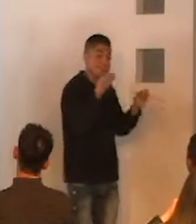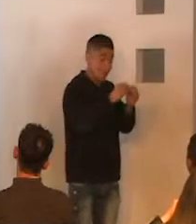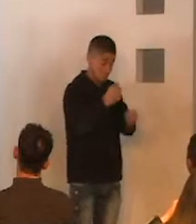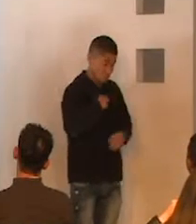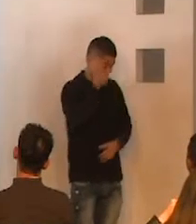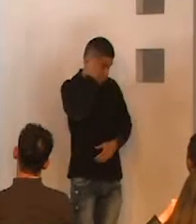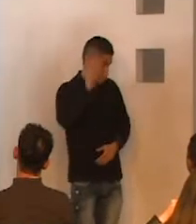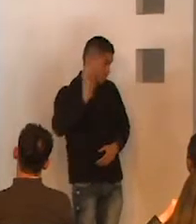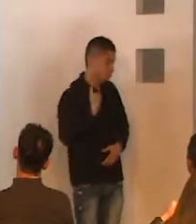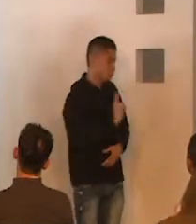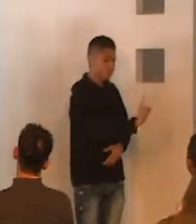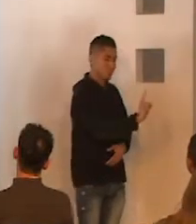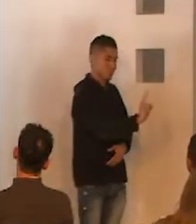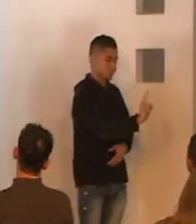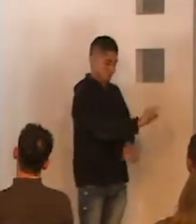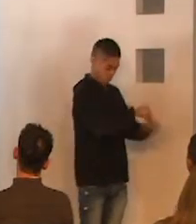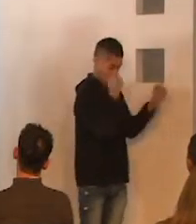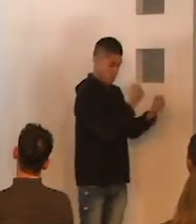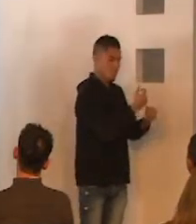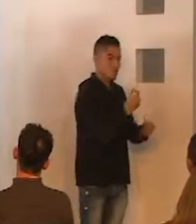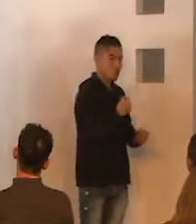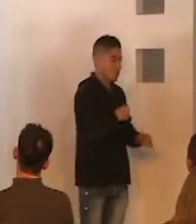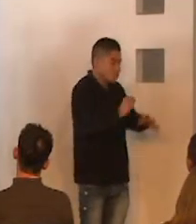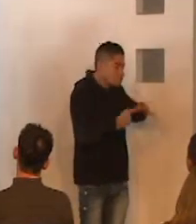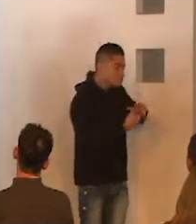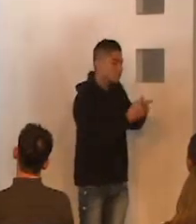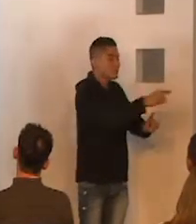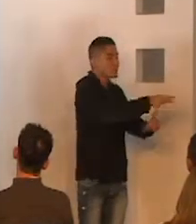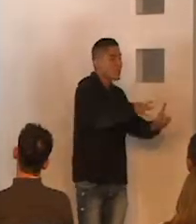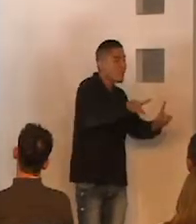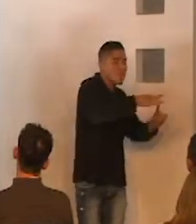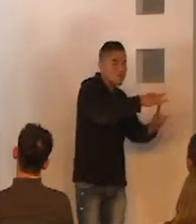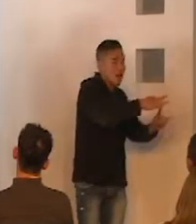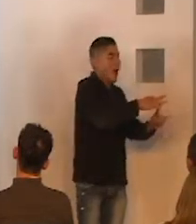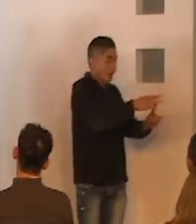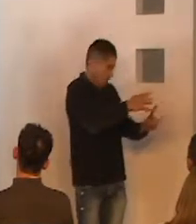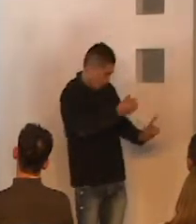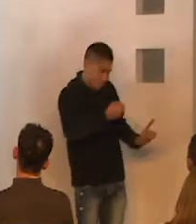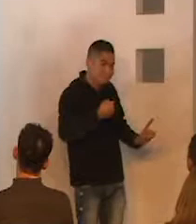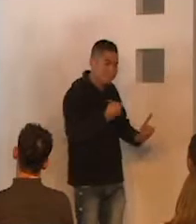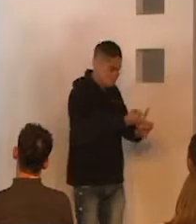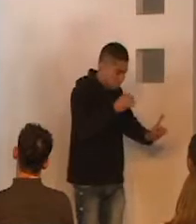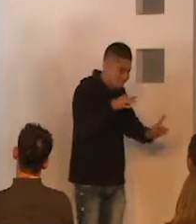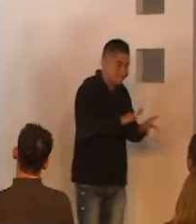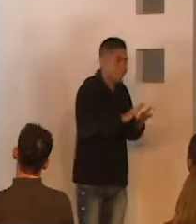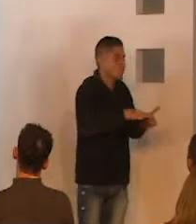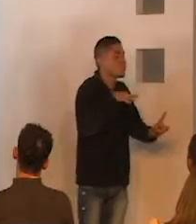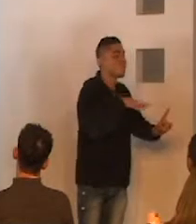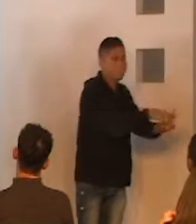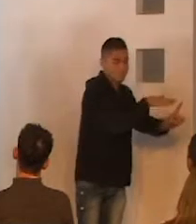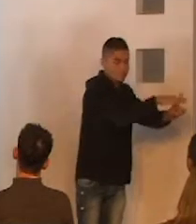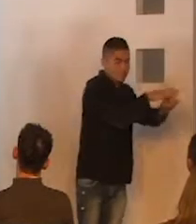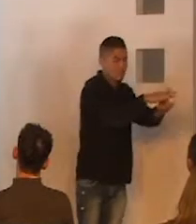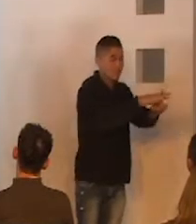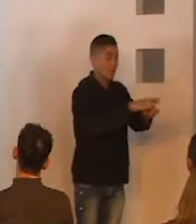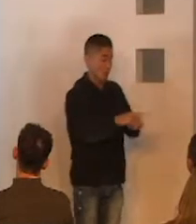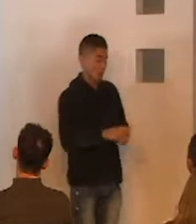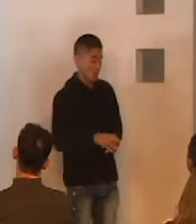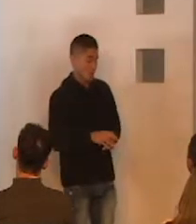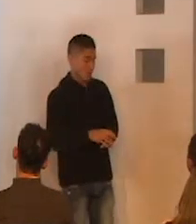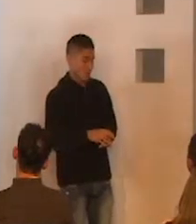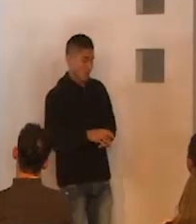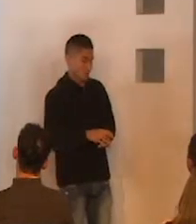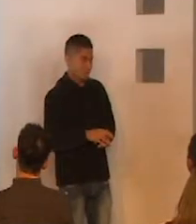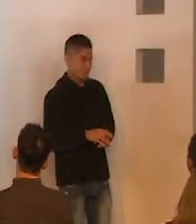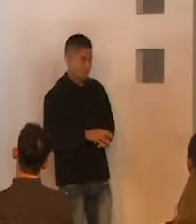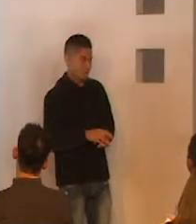que ser diferentes. En esa medida pues se logró también un gran avance. Retos pues son muchísimos, porque hasta ahora